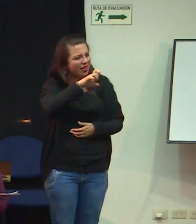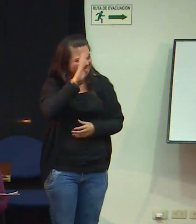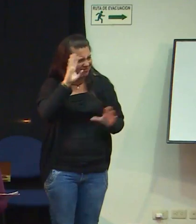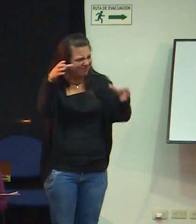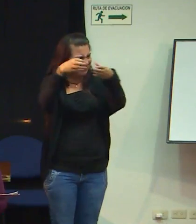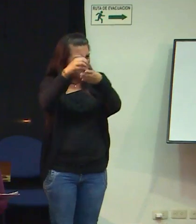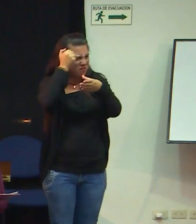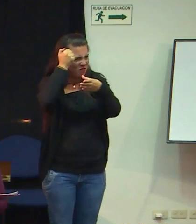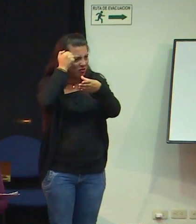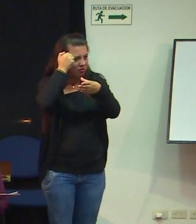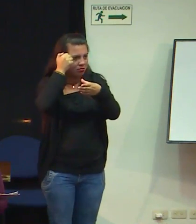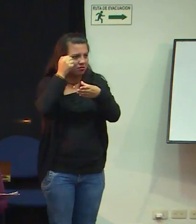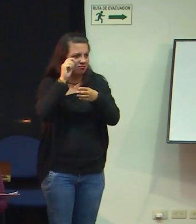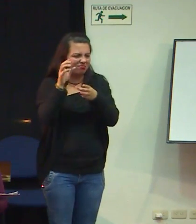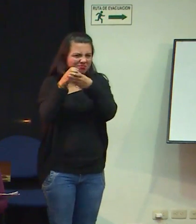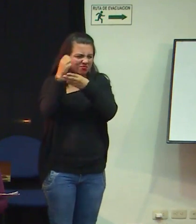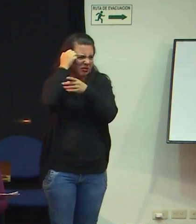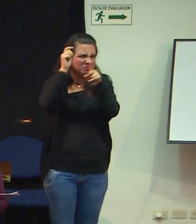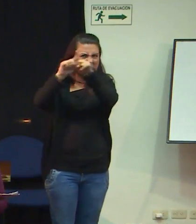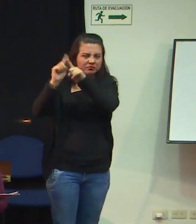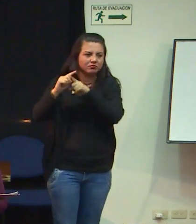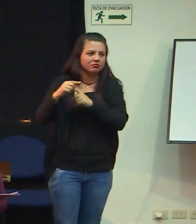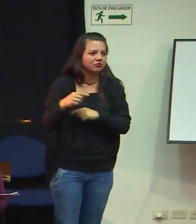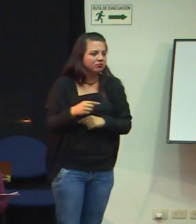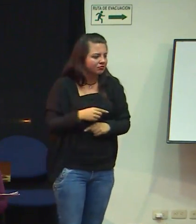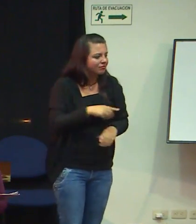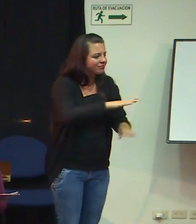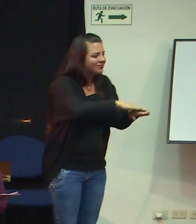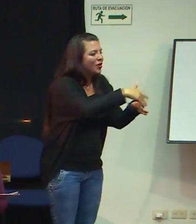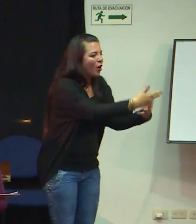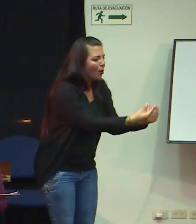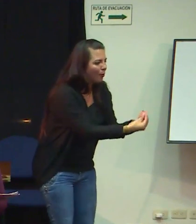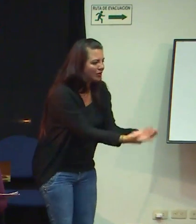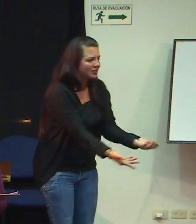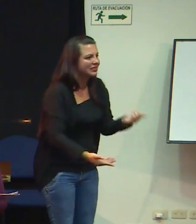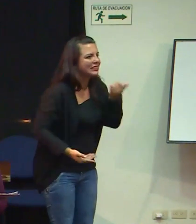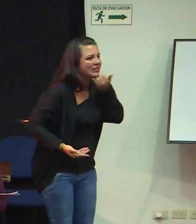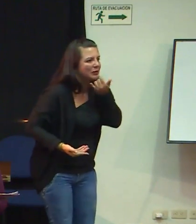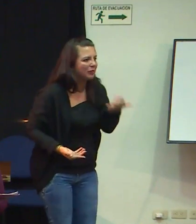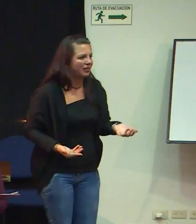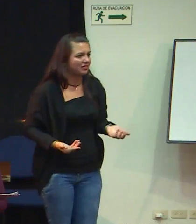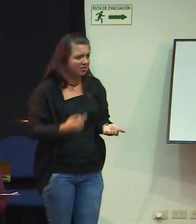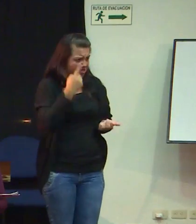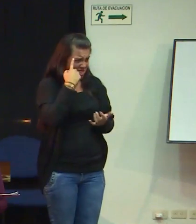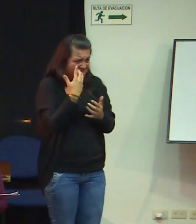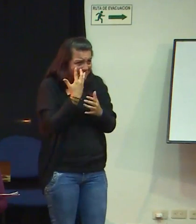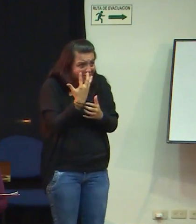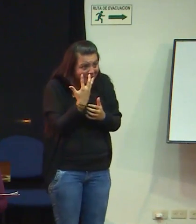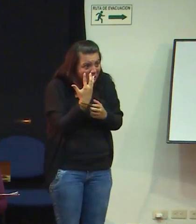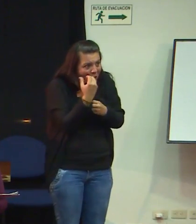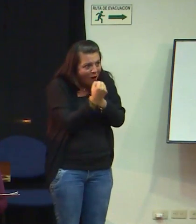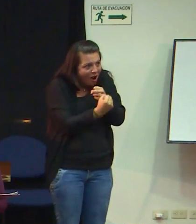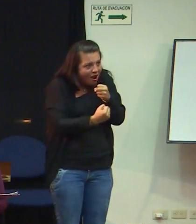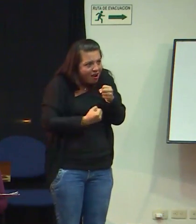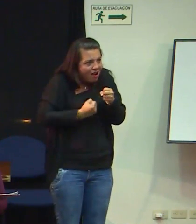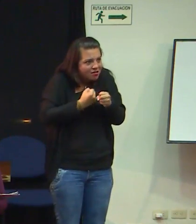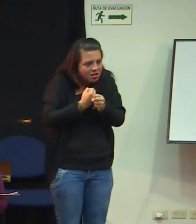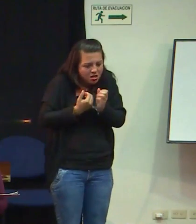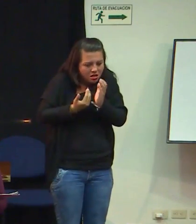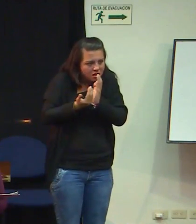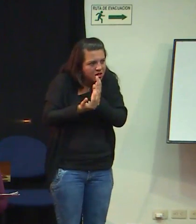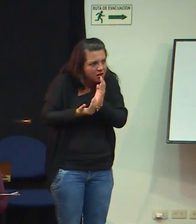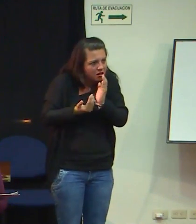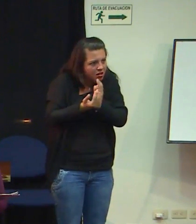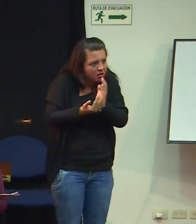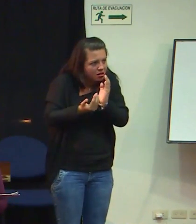profesores llegan y nos dicen, compañeros, ¿qué nos pasa? Creemos que 5 años estudiando en la universidad nos va a garantizar